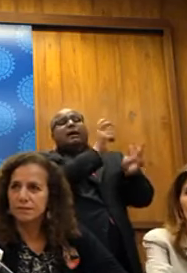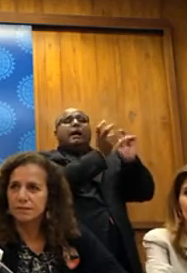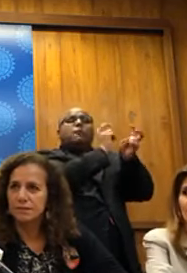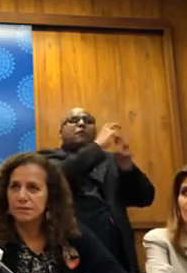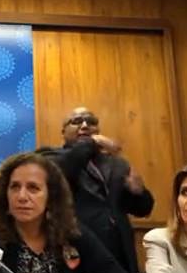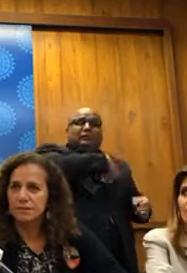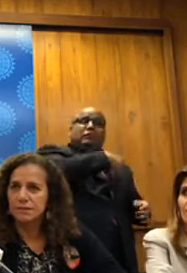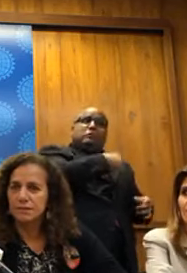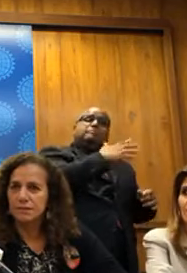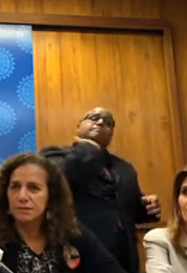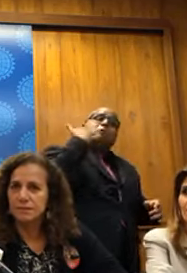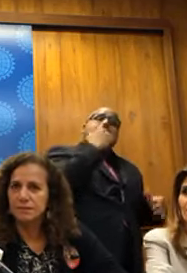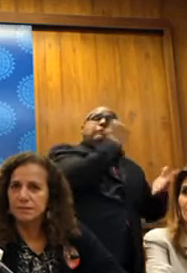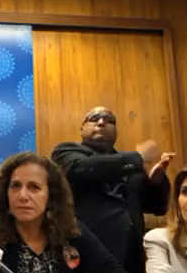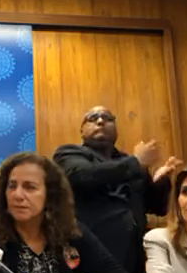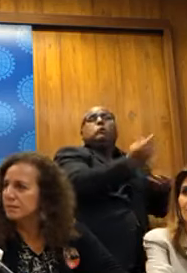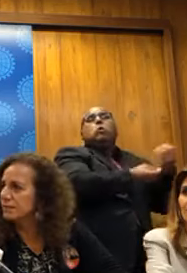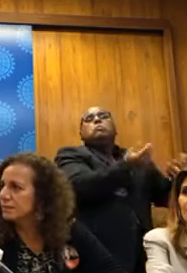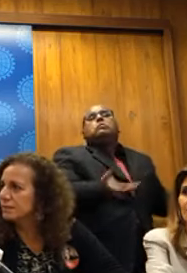né?